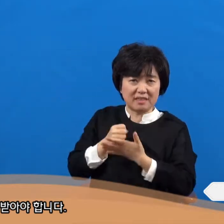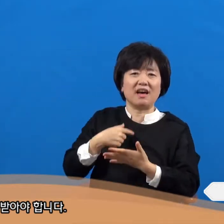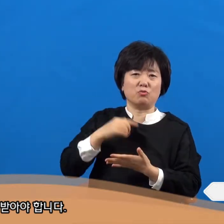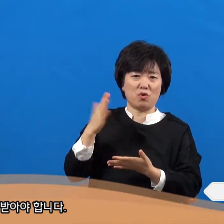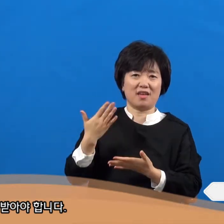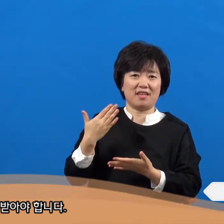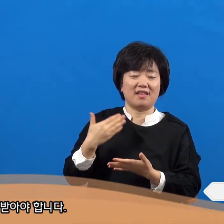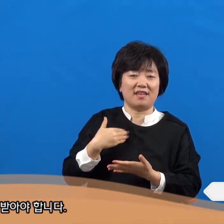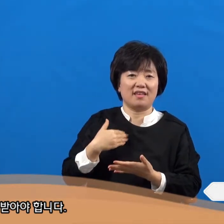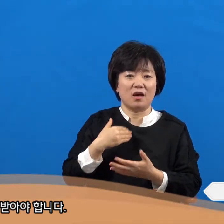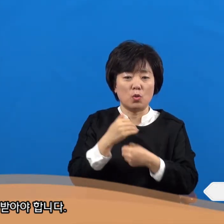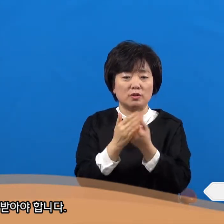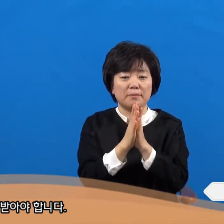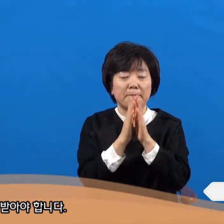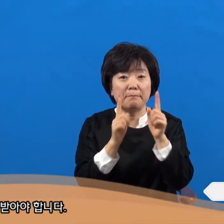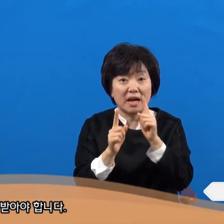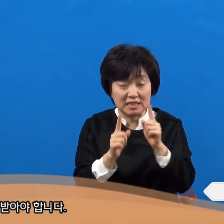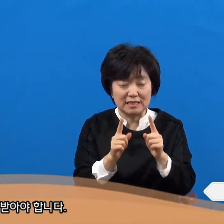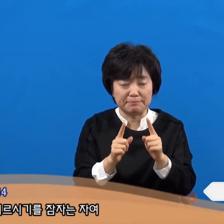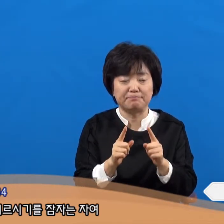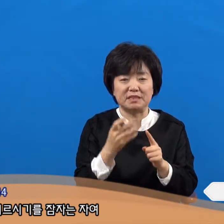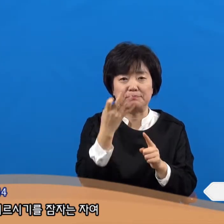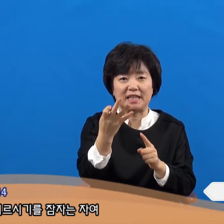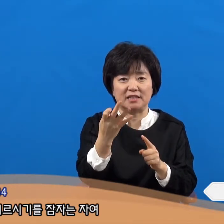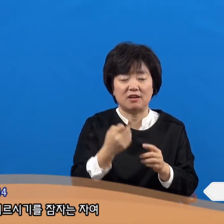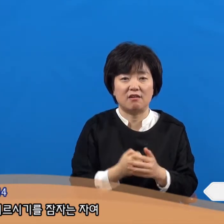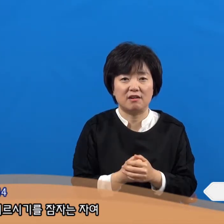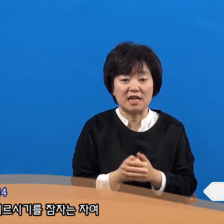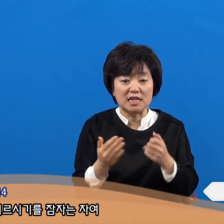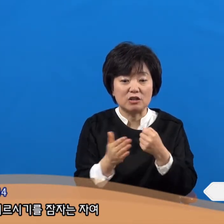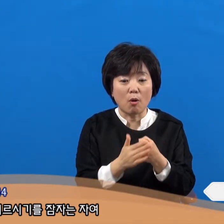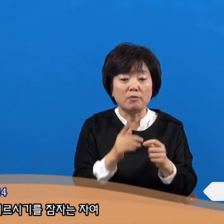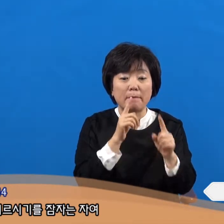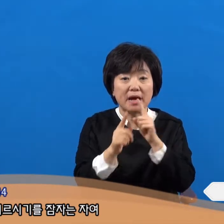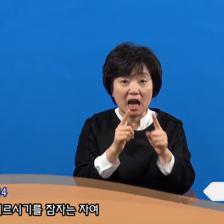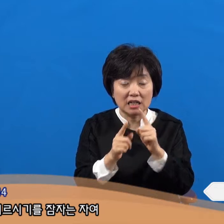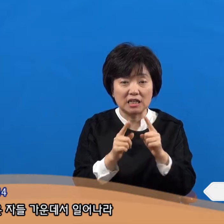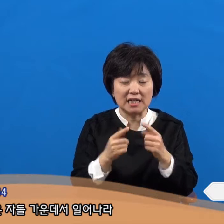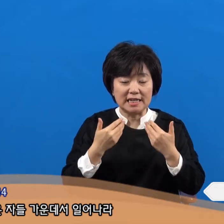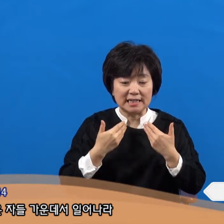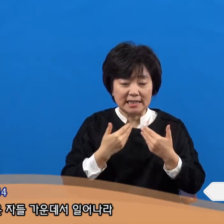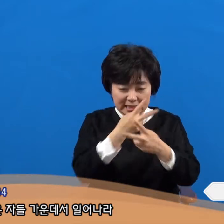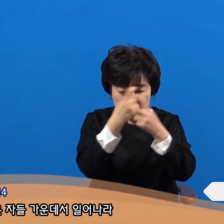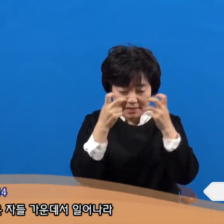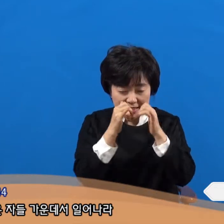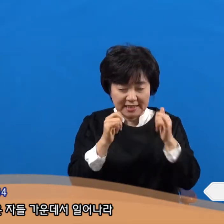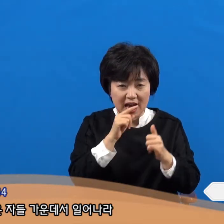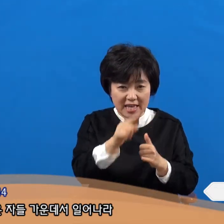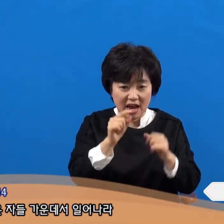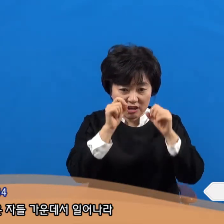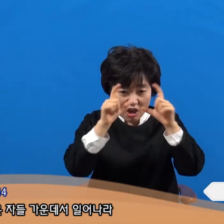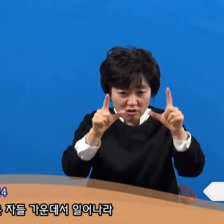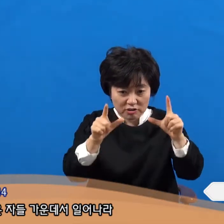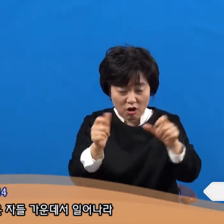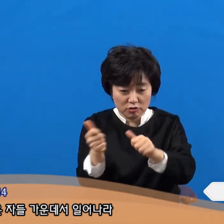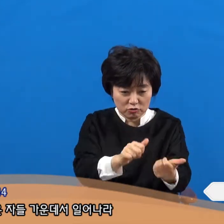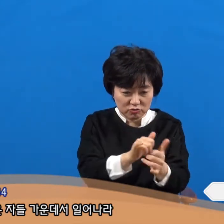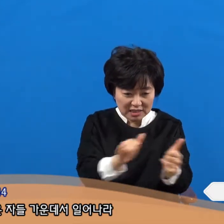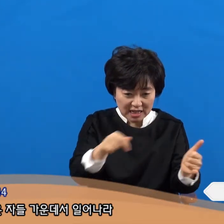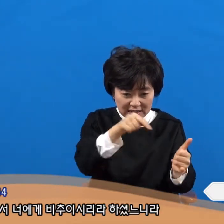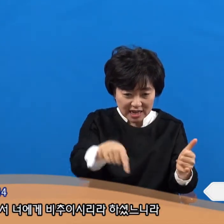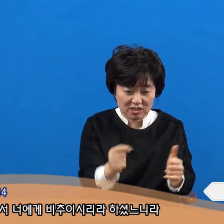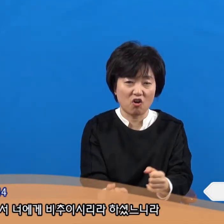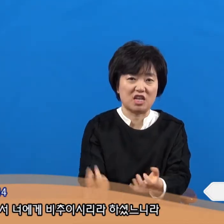있는 말씀 14절은 이렇게 말씀합니다. 그러므로 이르시기를 잠자는 자여 깨어서 죽은 자들